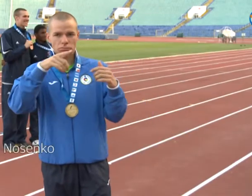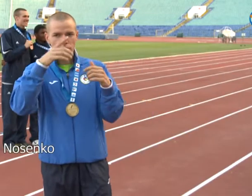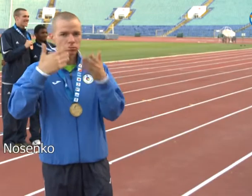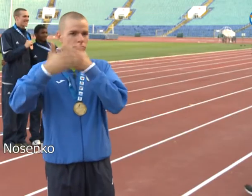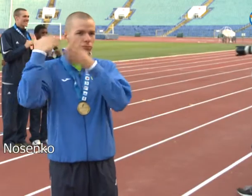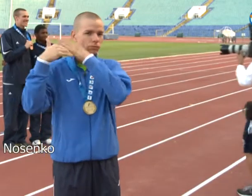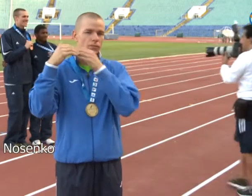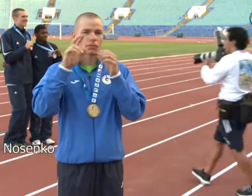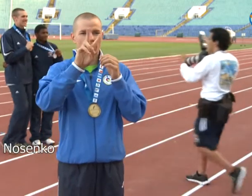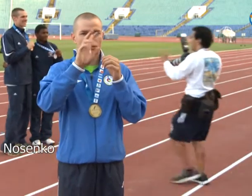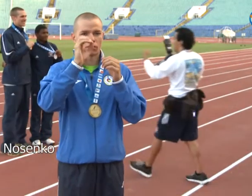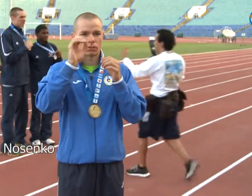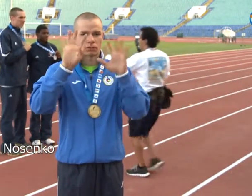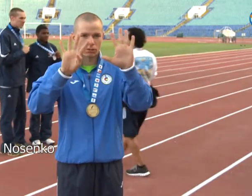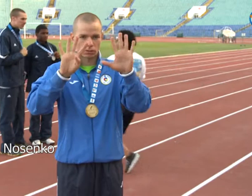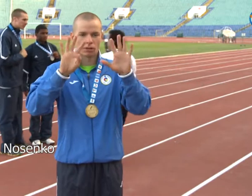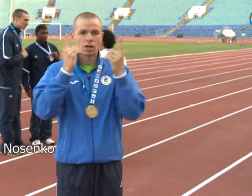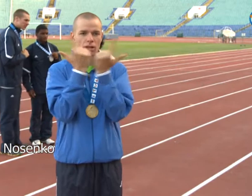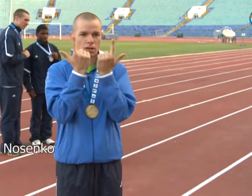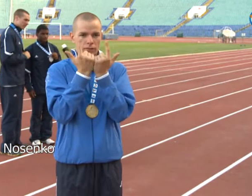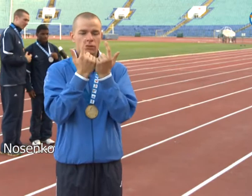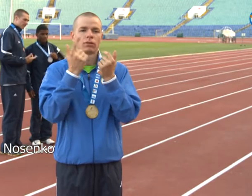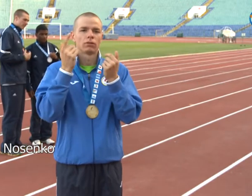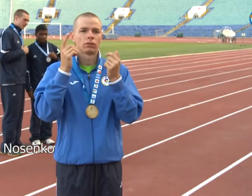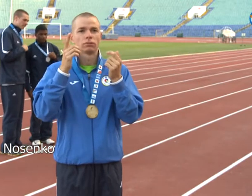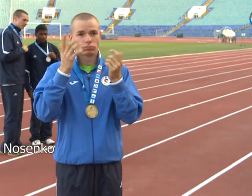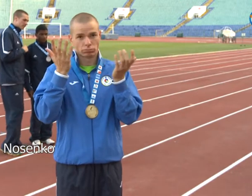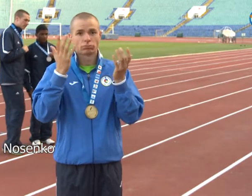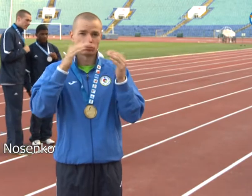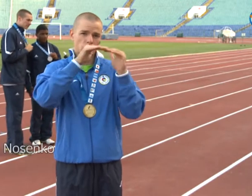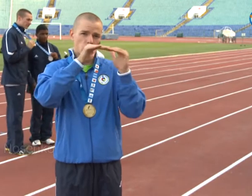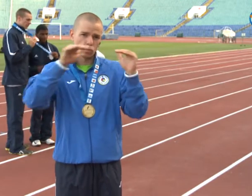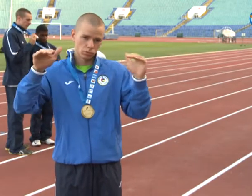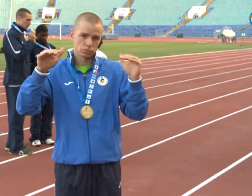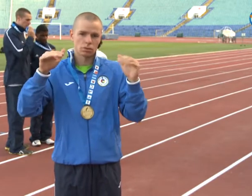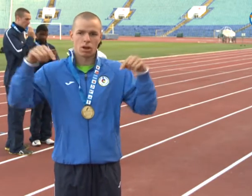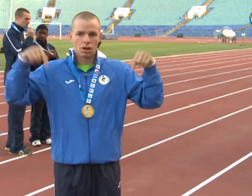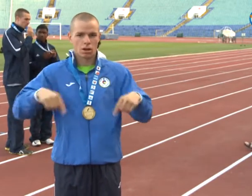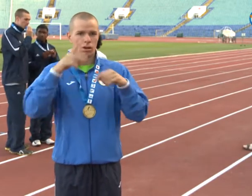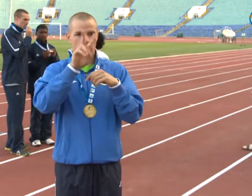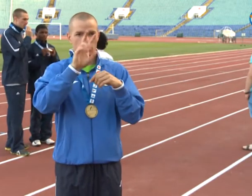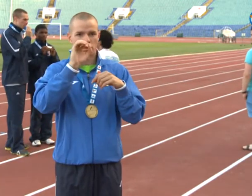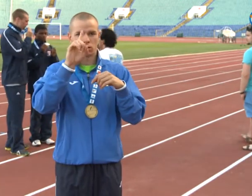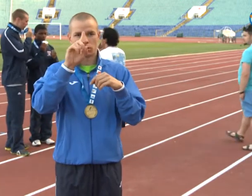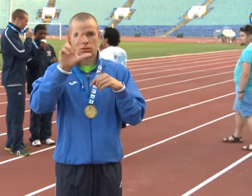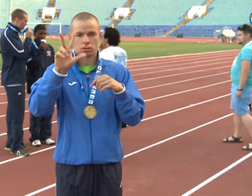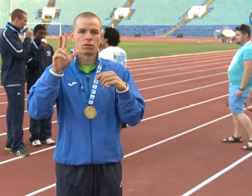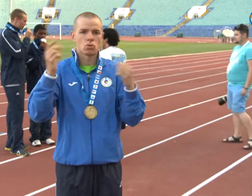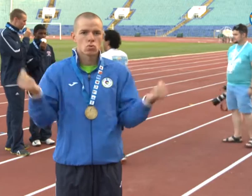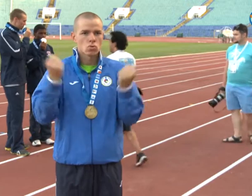Na tej tekmi je bila zelo močna konkurenca. 2009 v Tajpeju smo bili vsi nekako izenačeni, tule